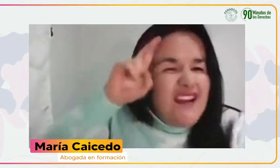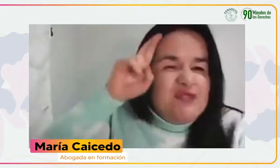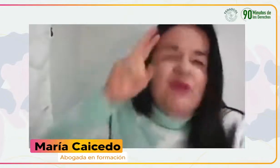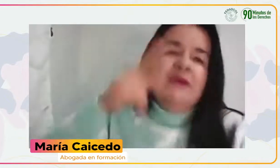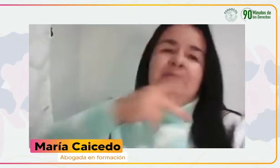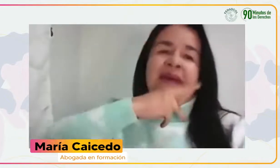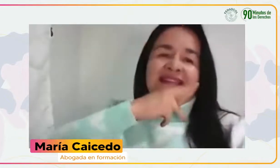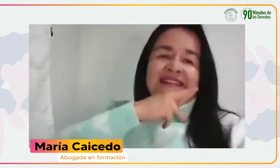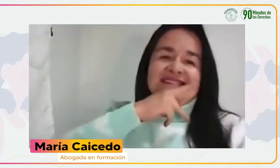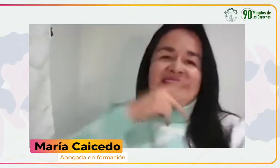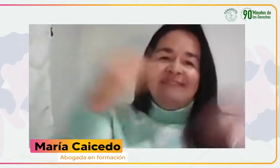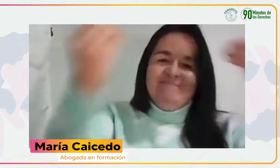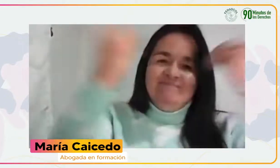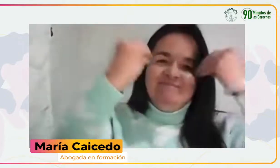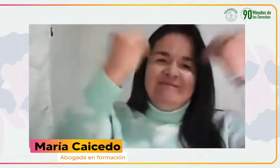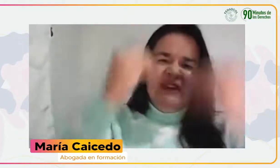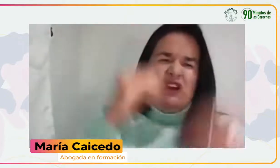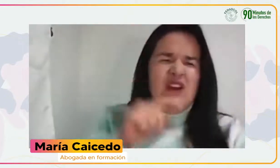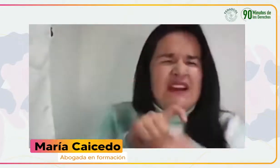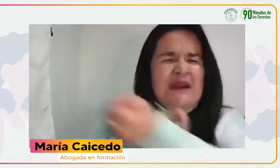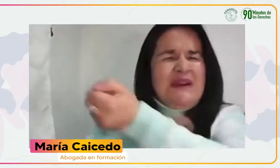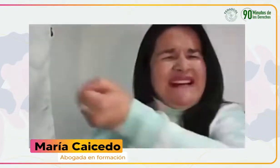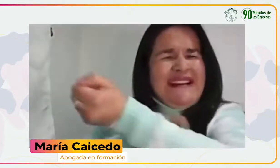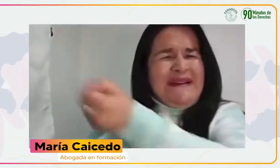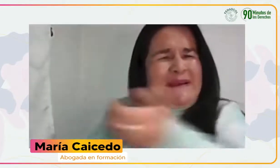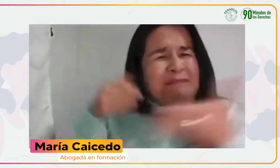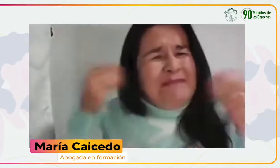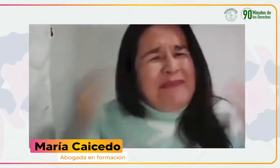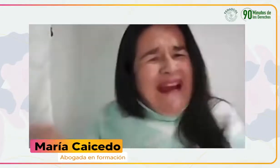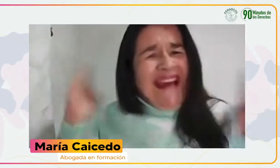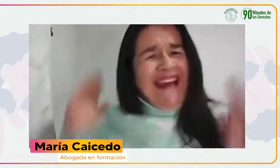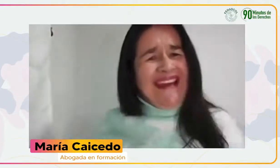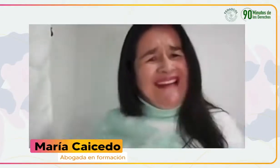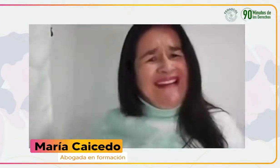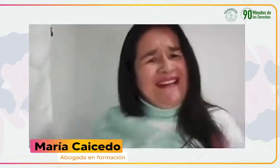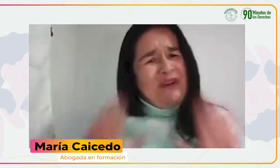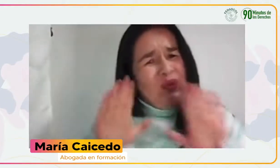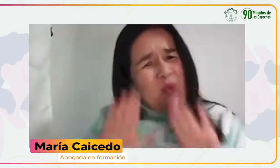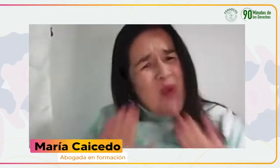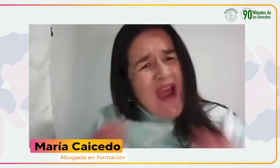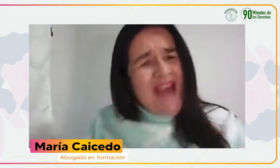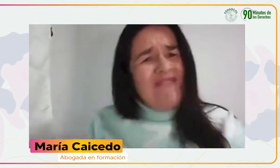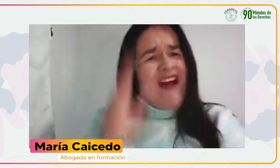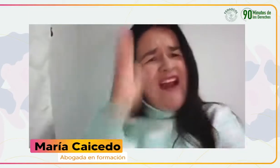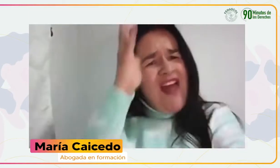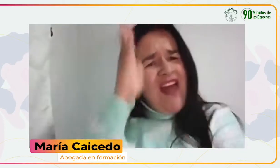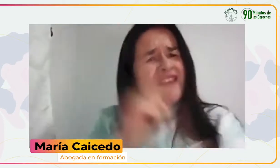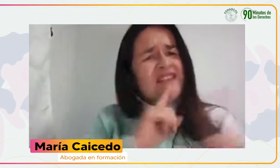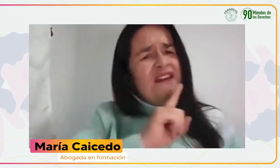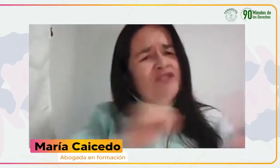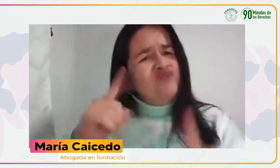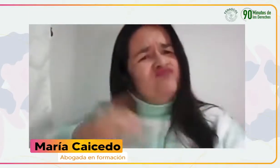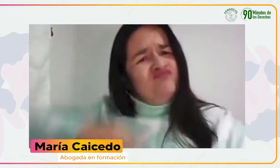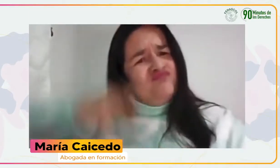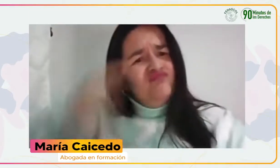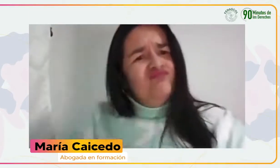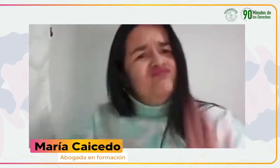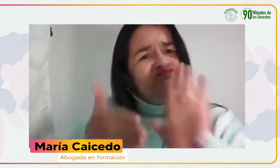experiencia lo he visto así y le agradezco a Patricia porque ¿Para qué ese mal carácter? ¿Para